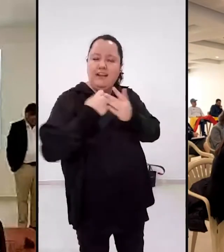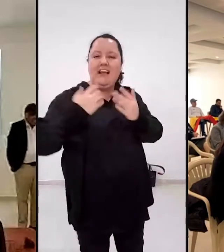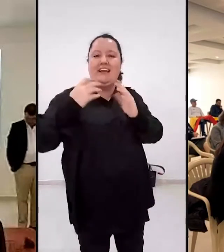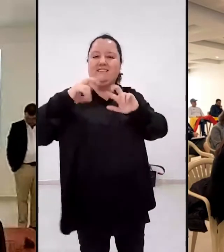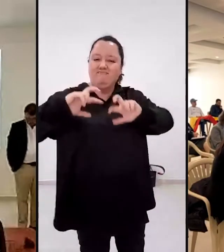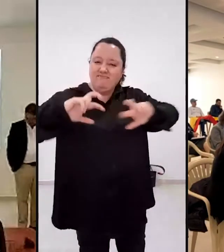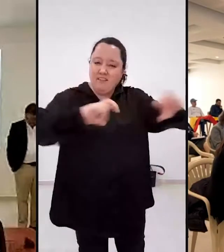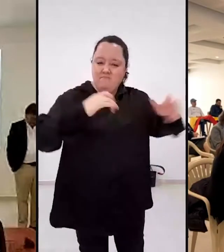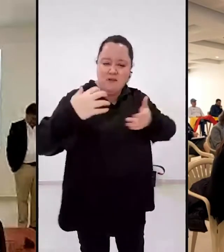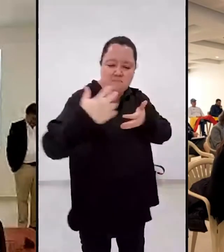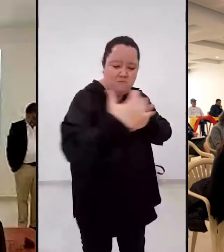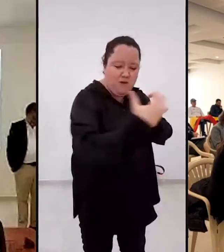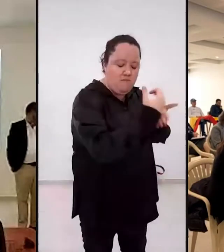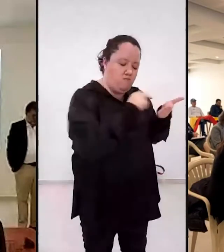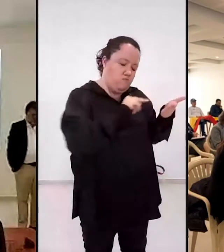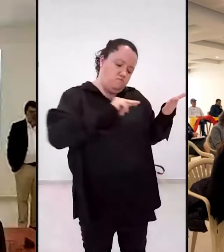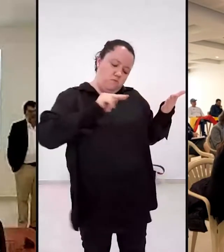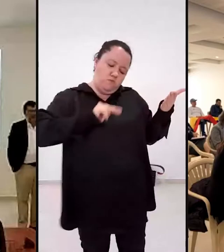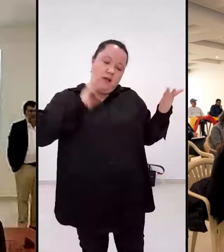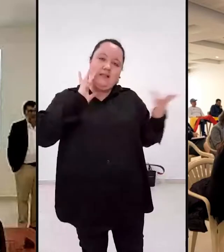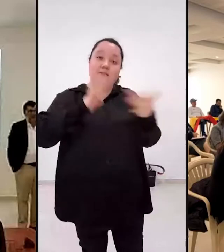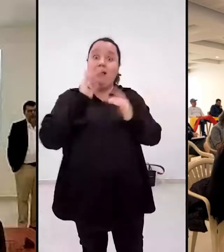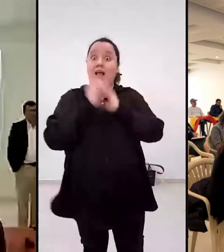a hacer